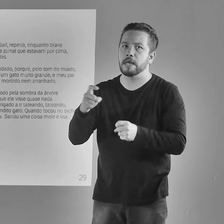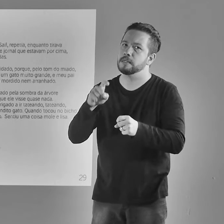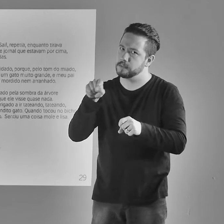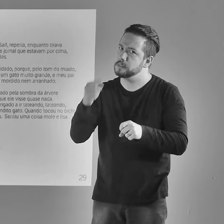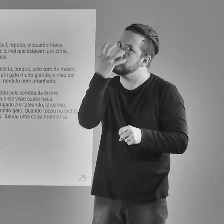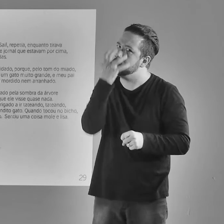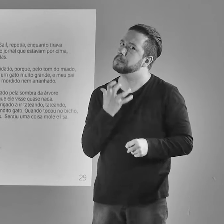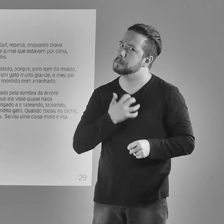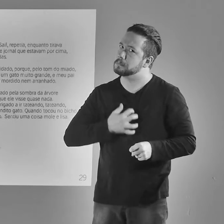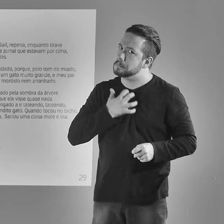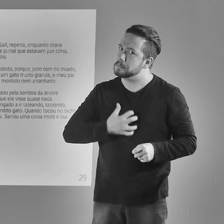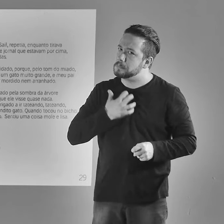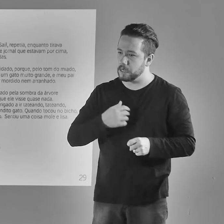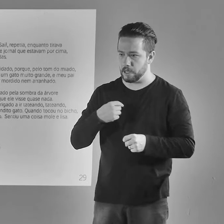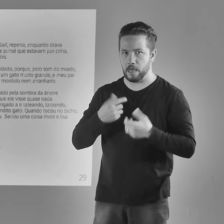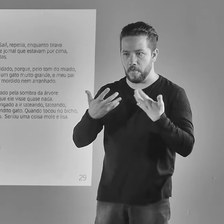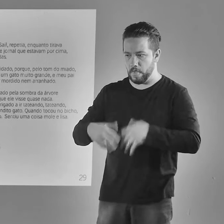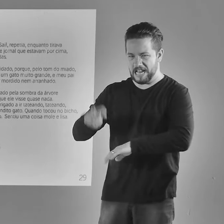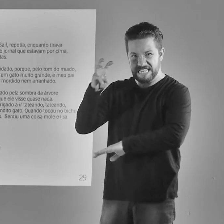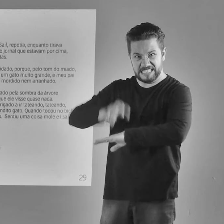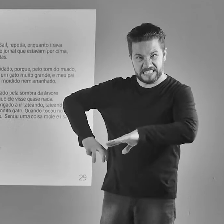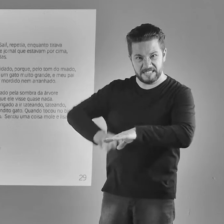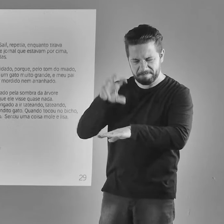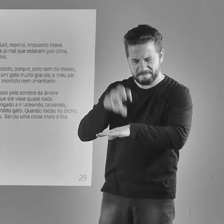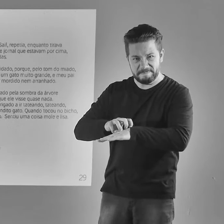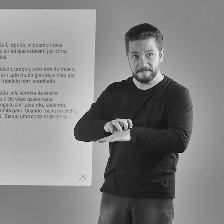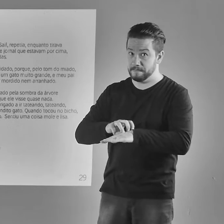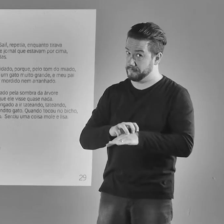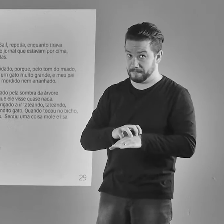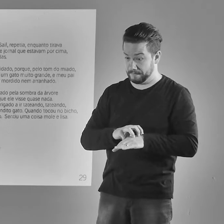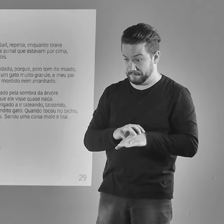E meu pai não queria ser mordido nem arranhado.